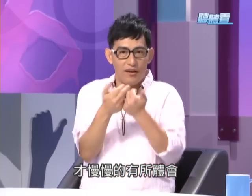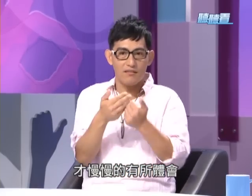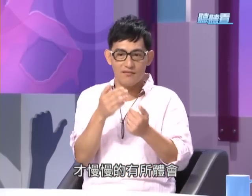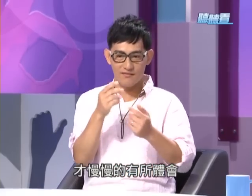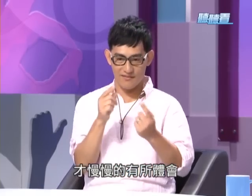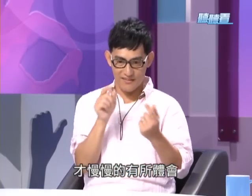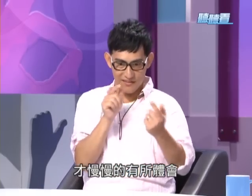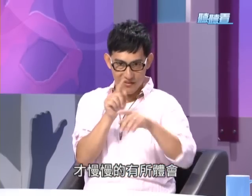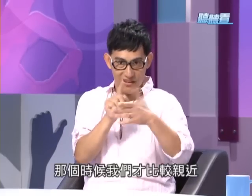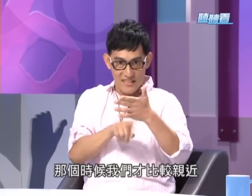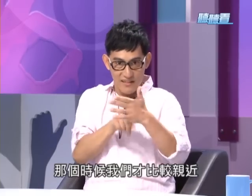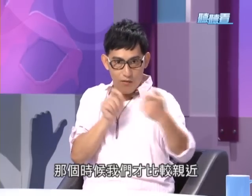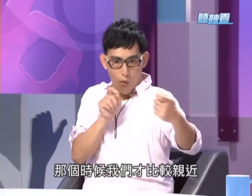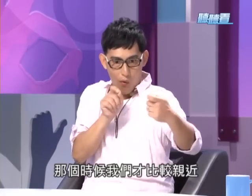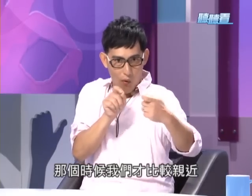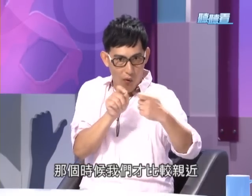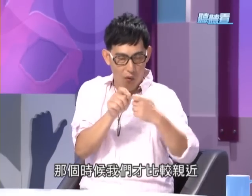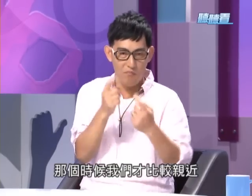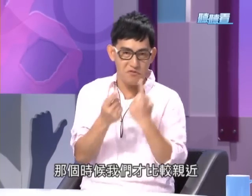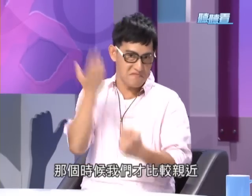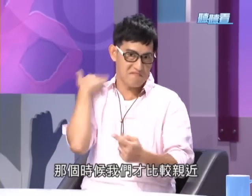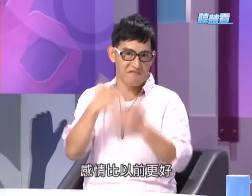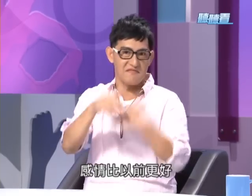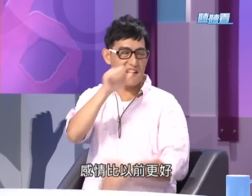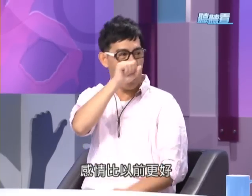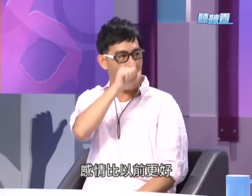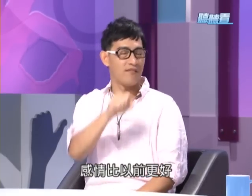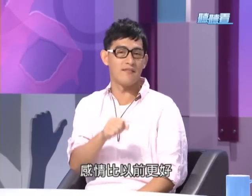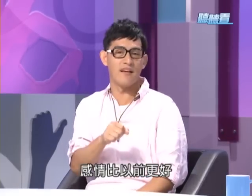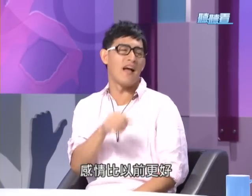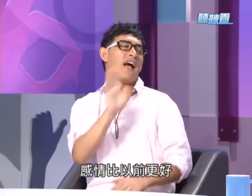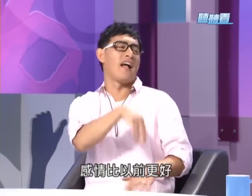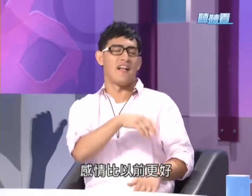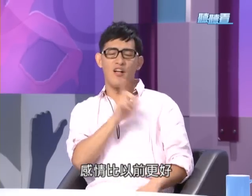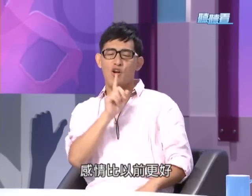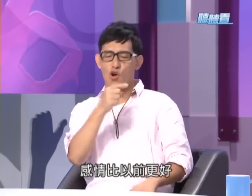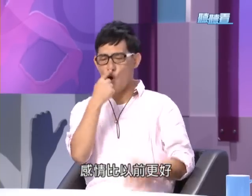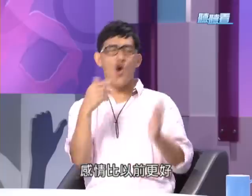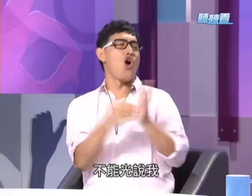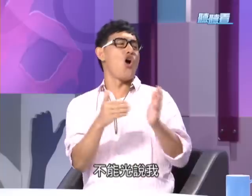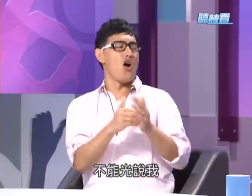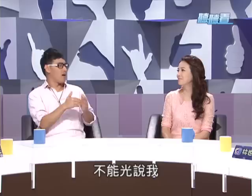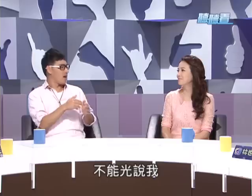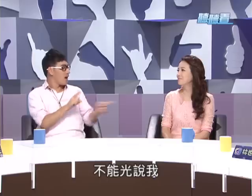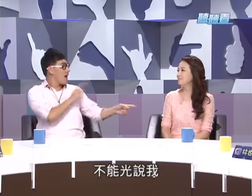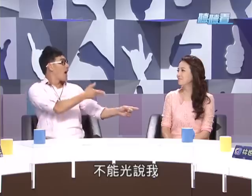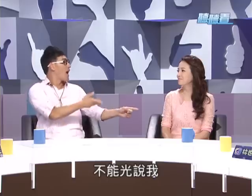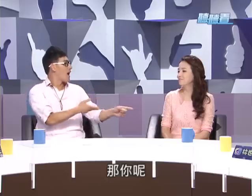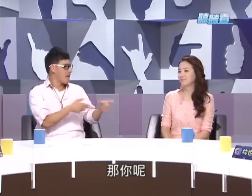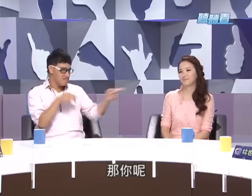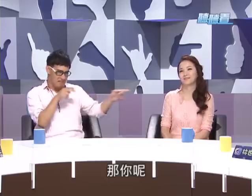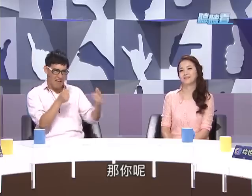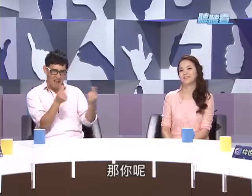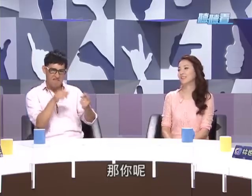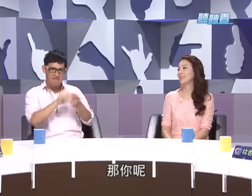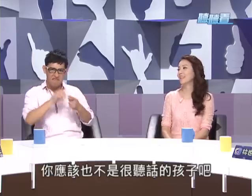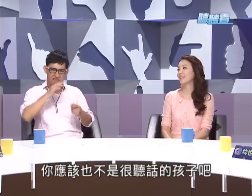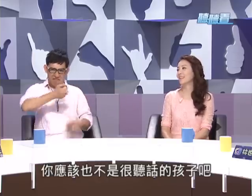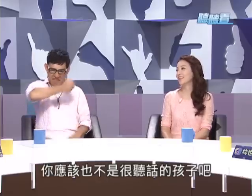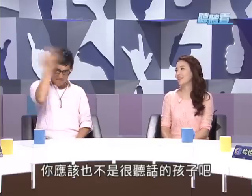会，那个时候我们才比较亲近，感情呢比以前更好。哎呀，不能光说我啊，哎，那你呢？你应该也不是